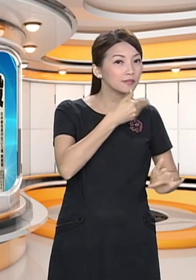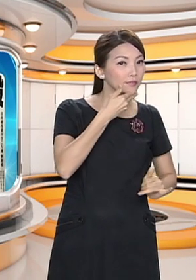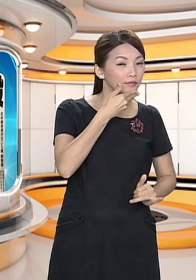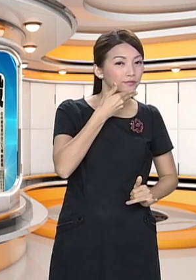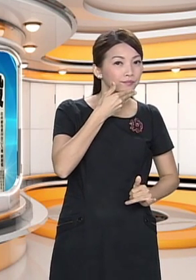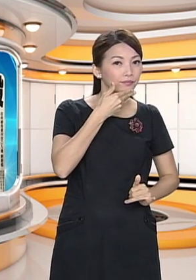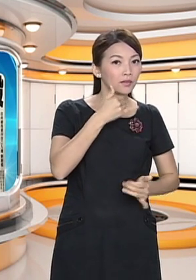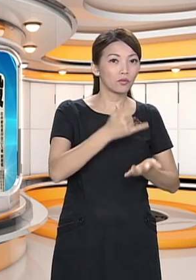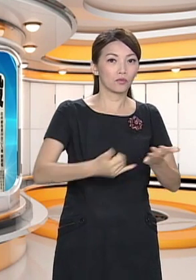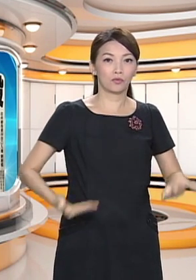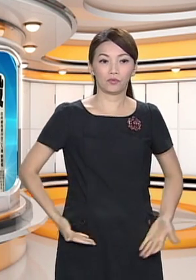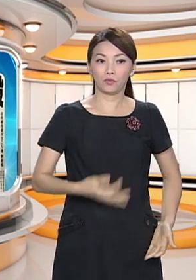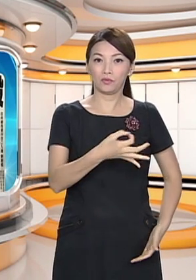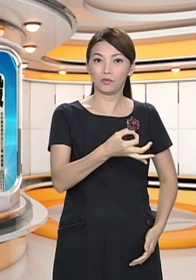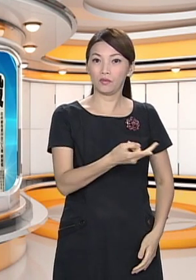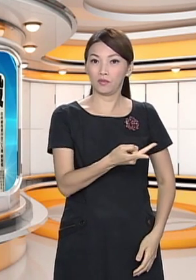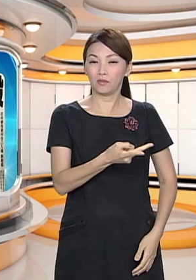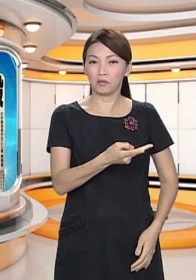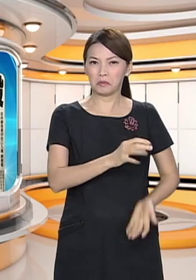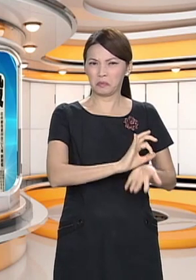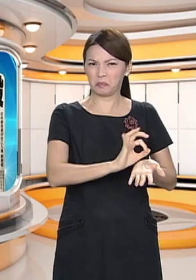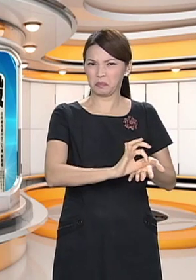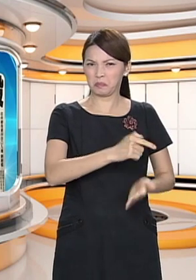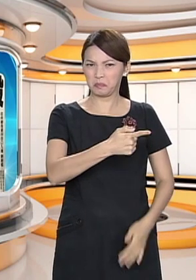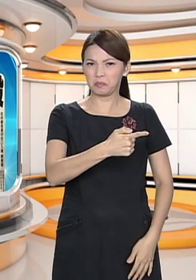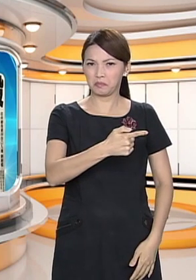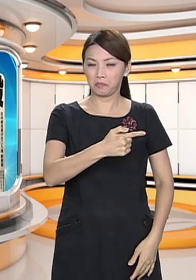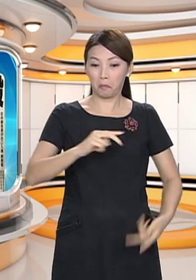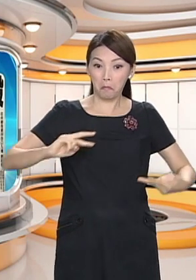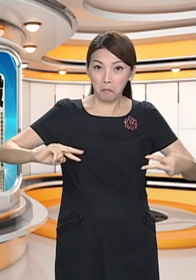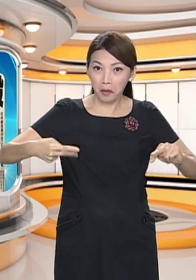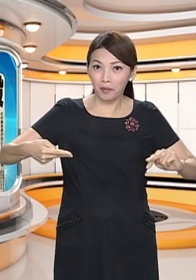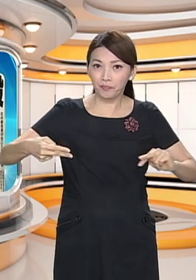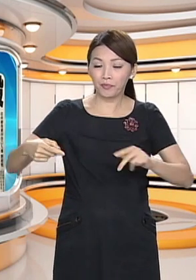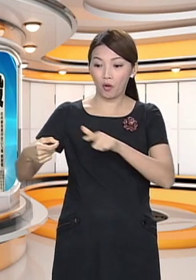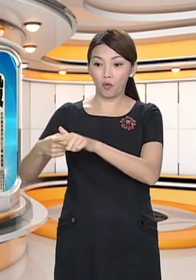支出成长，反而公共建设的支出却减少